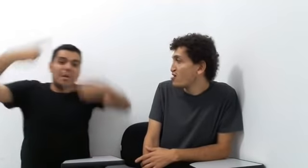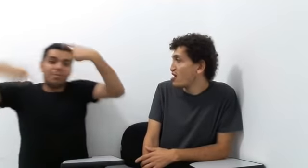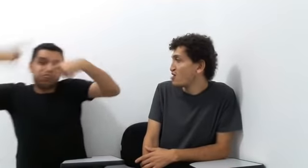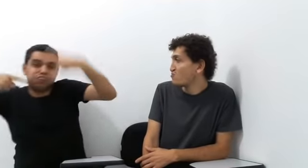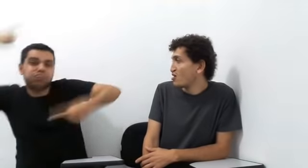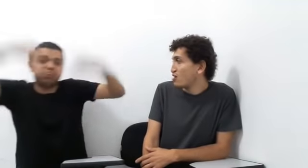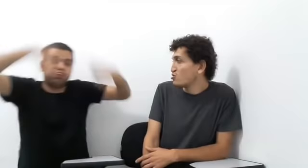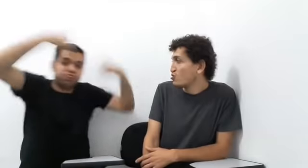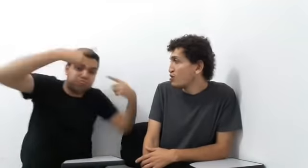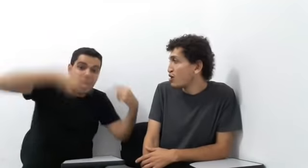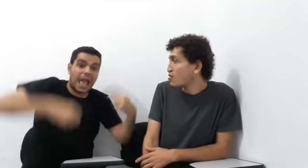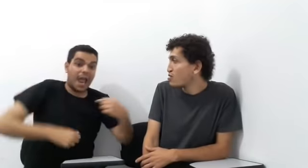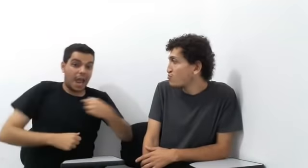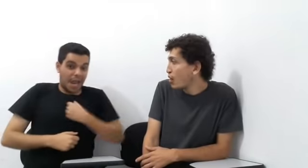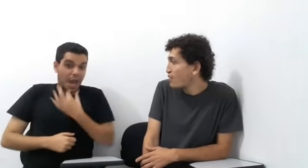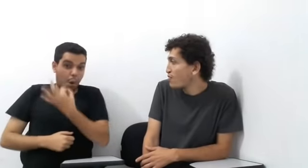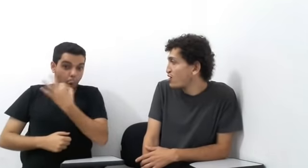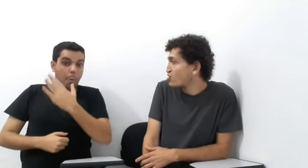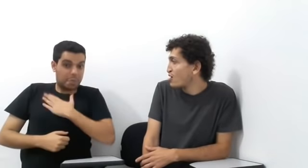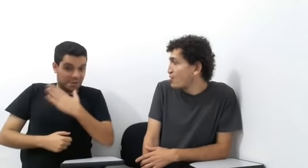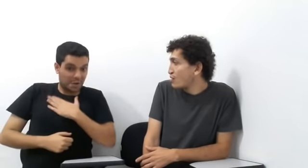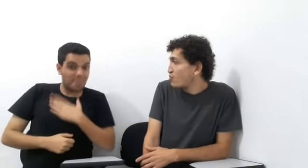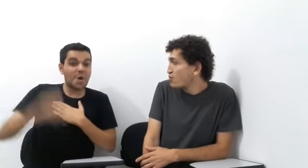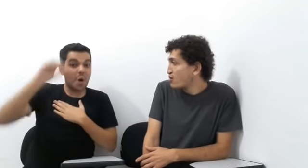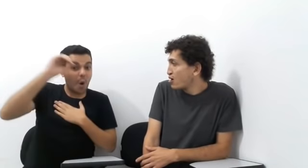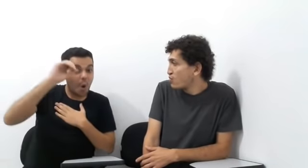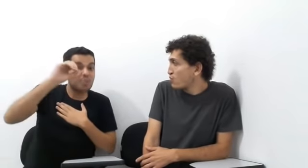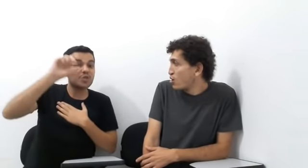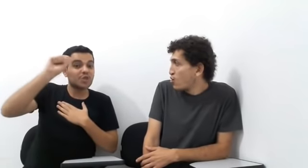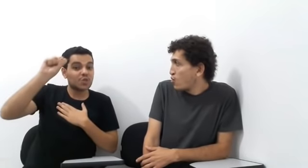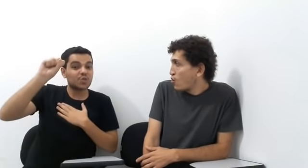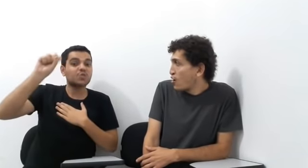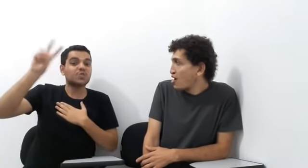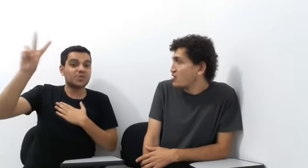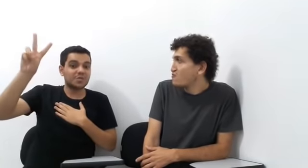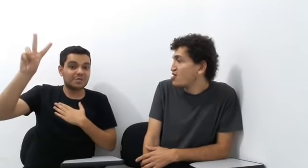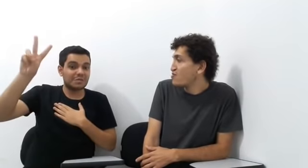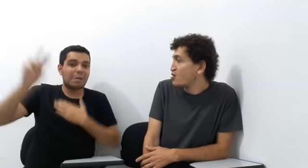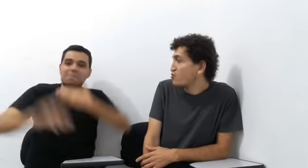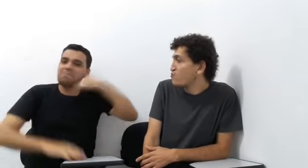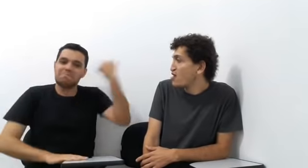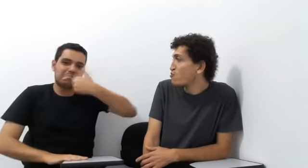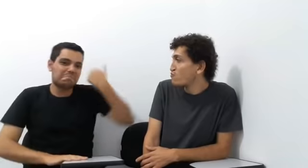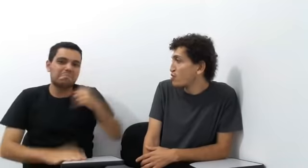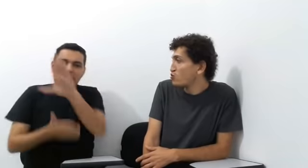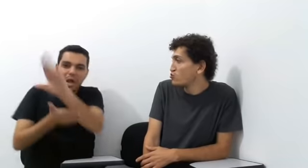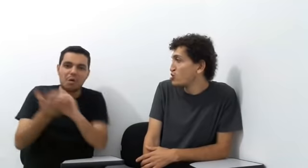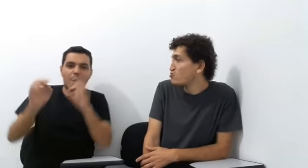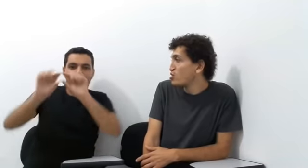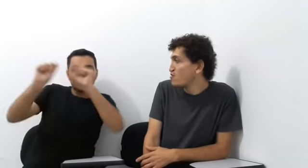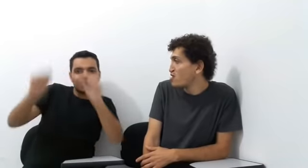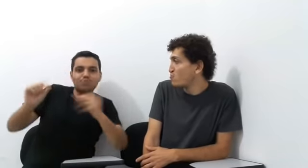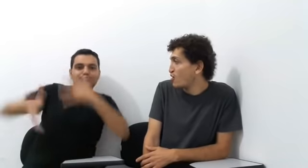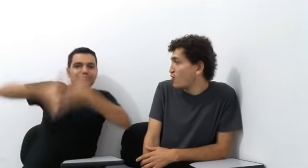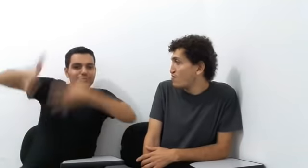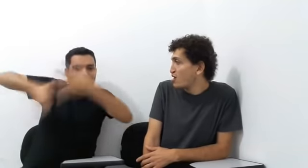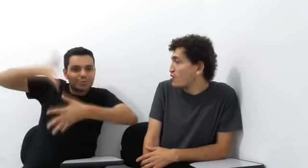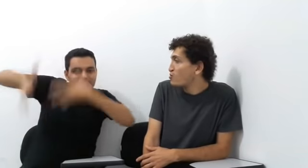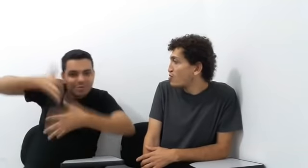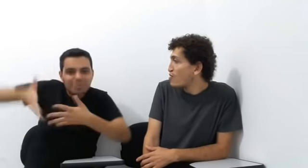verbo, discussão ainda muito latente. Na minha opinião, OSB, né? O verbo no final, sujeito, verbo. Pegando a estrutura da